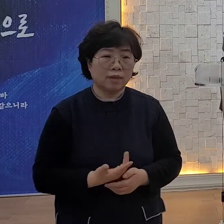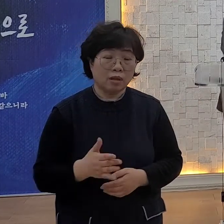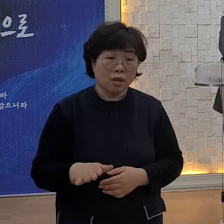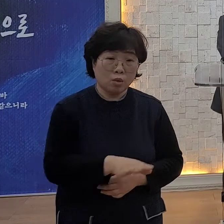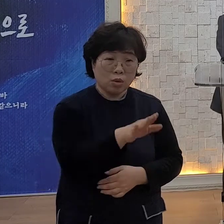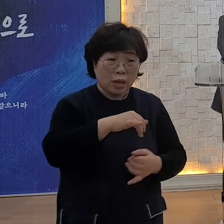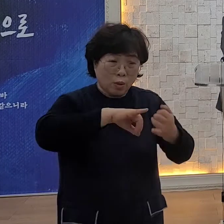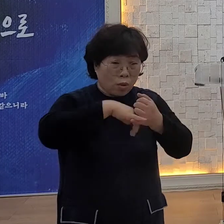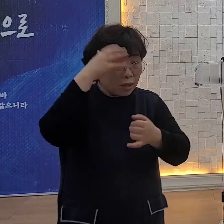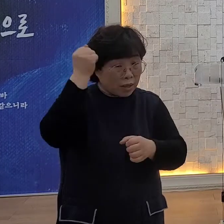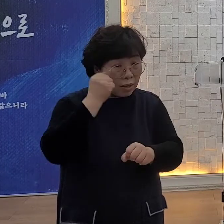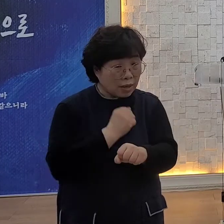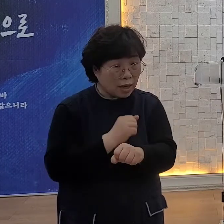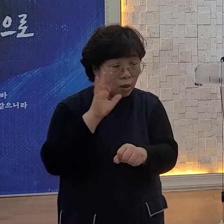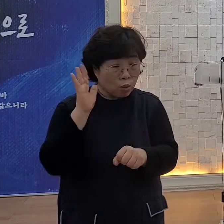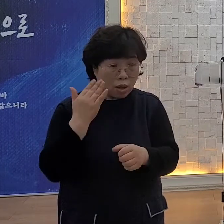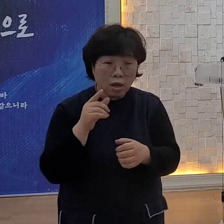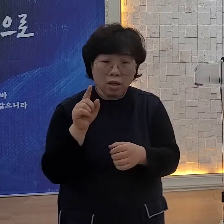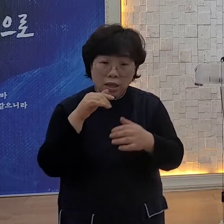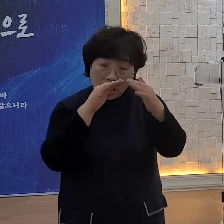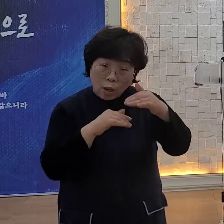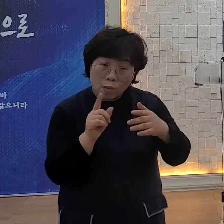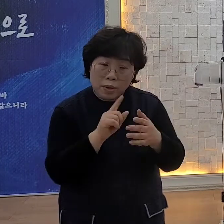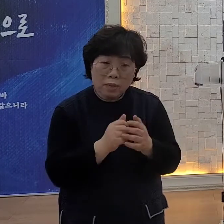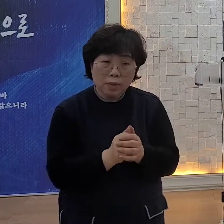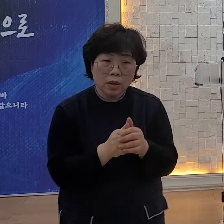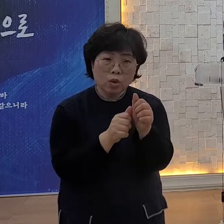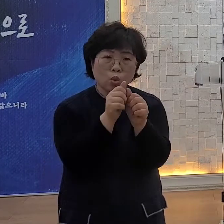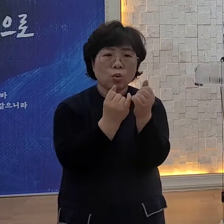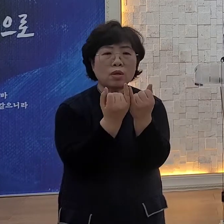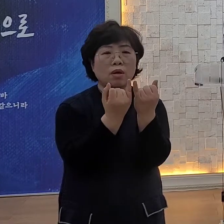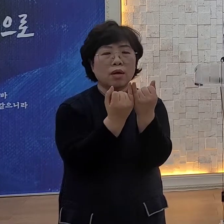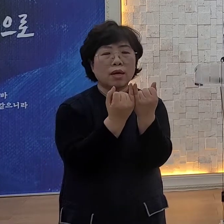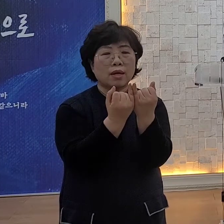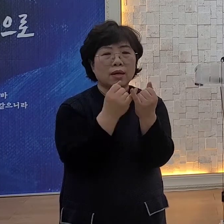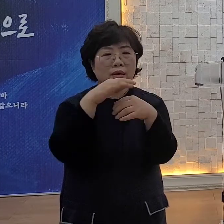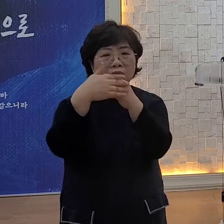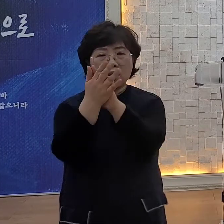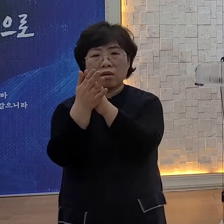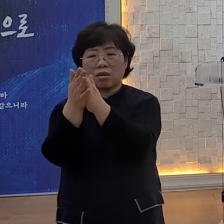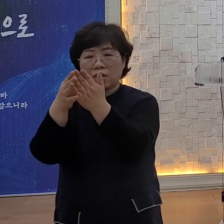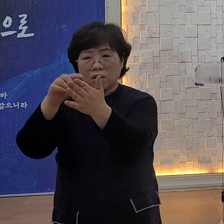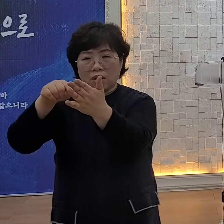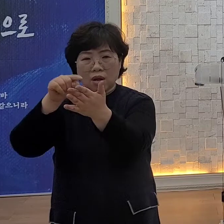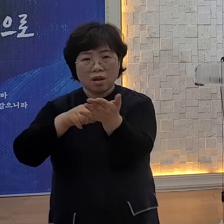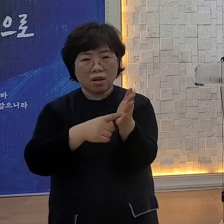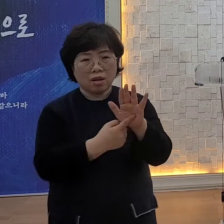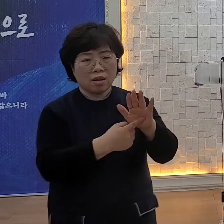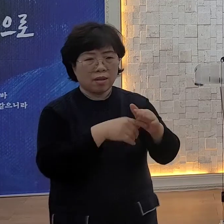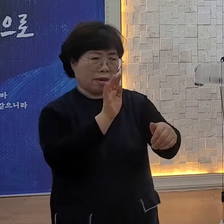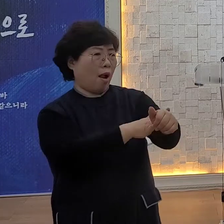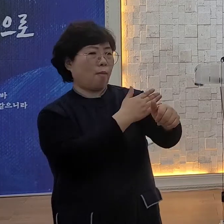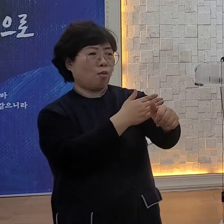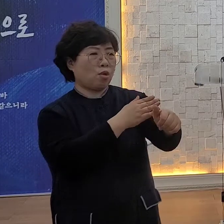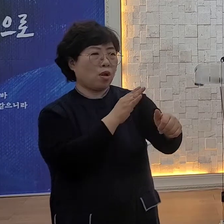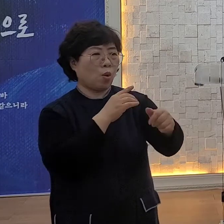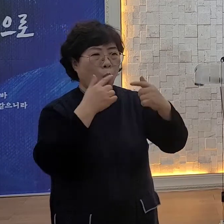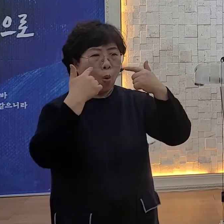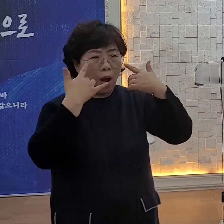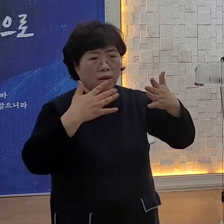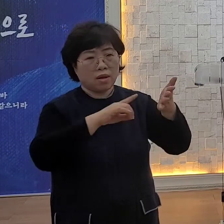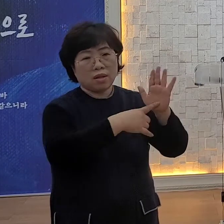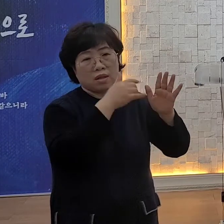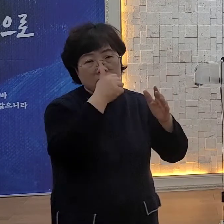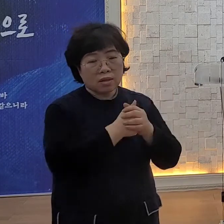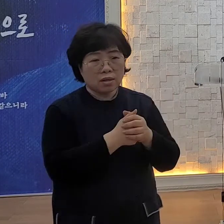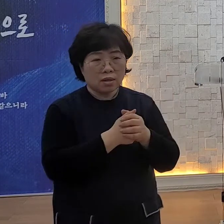사실이 뭐냐면 동성애가 뭐라고 오늘 성경 말했습니까? 그릇됨. 어떤 그릇됨이라고요?